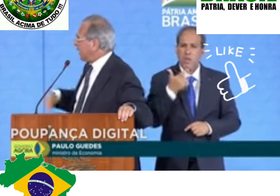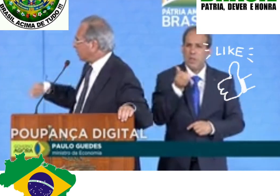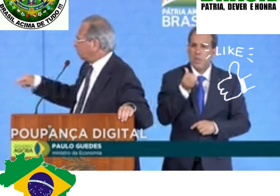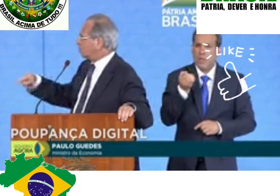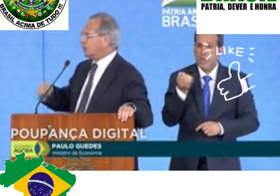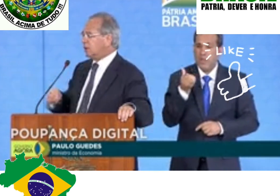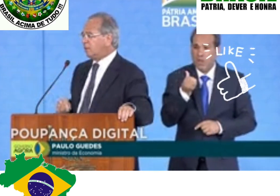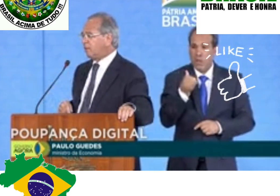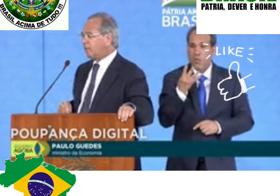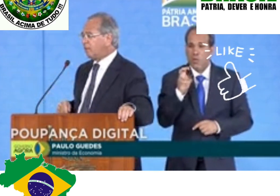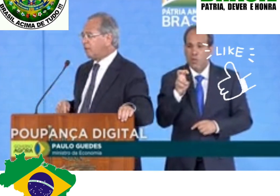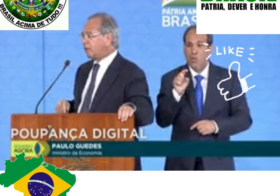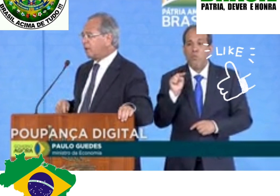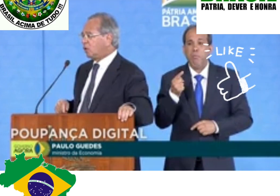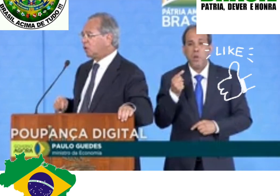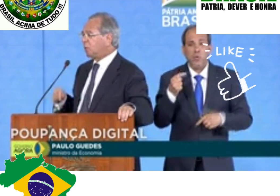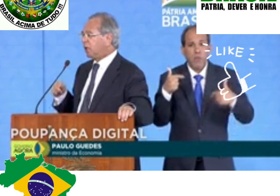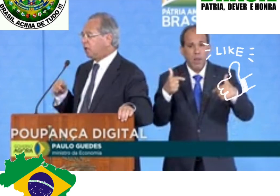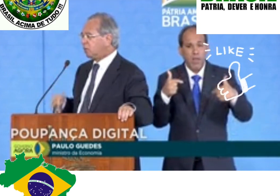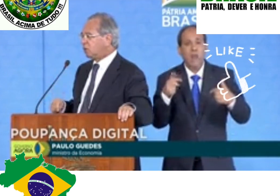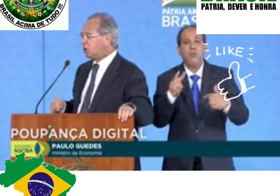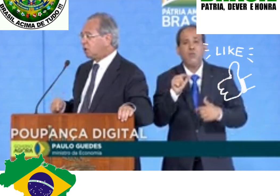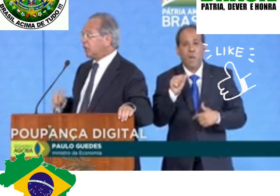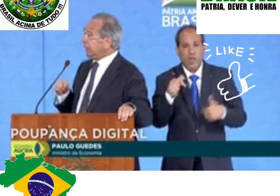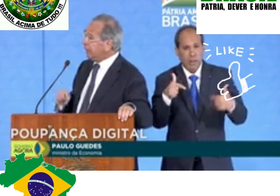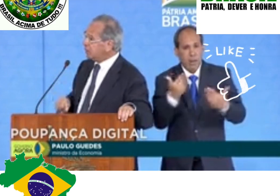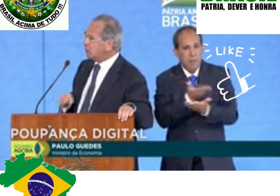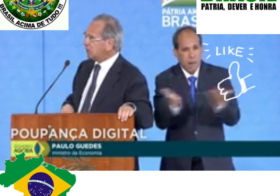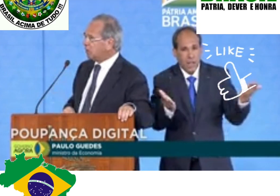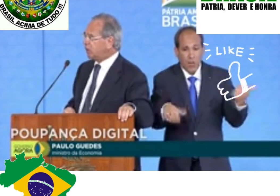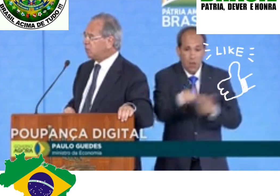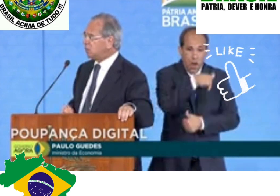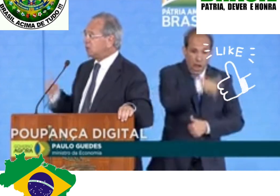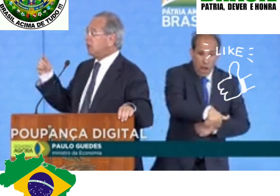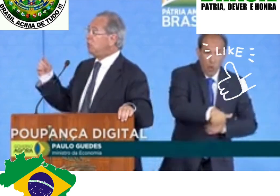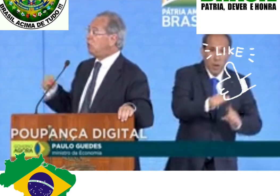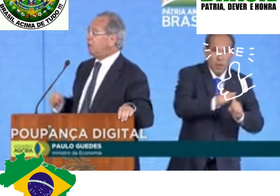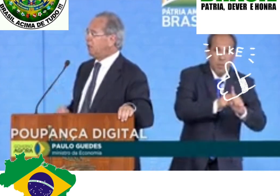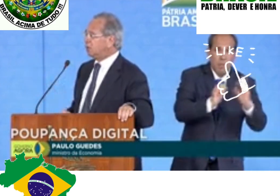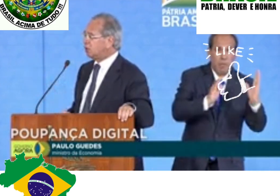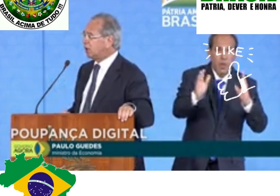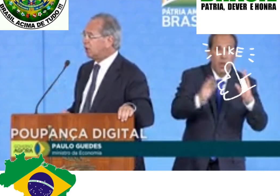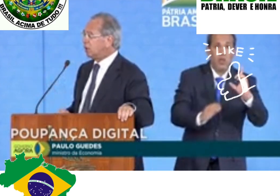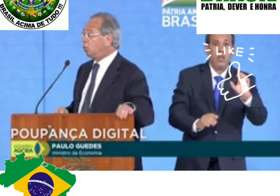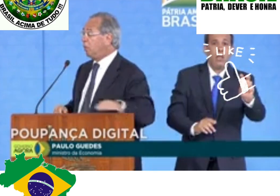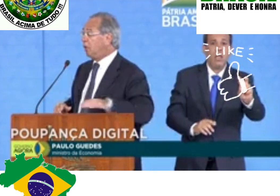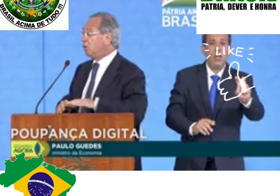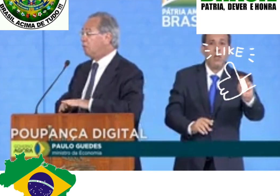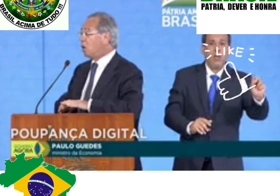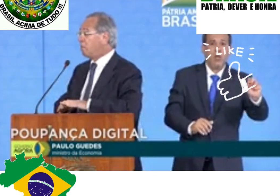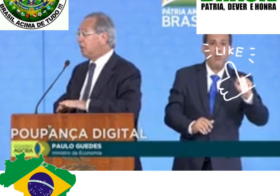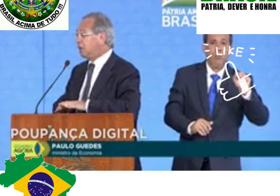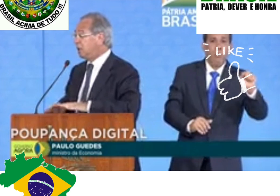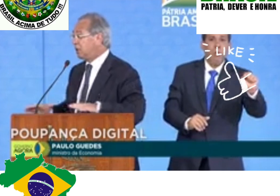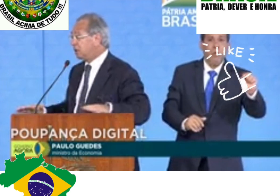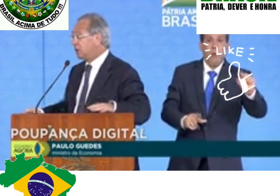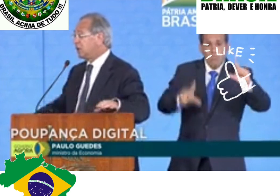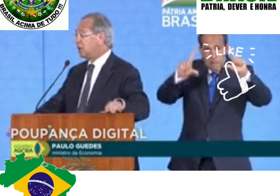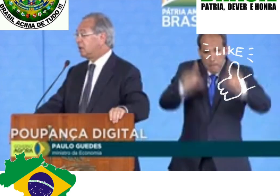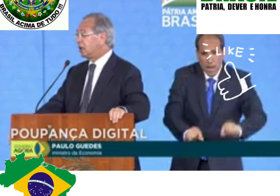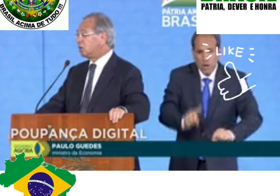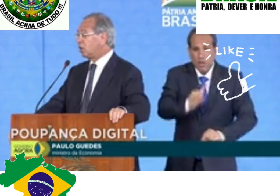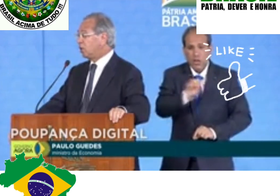Pois bem, a essa altura, nós perdemos 550 mil, 100 mil a menos, no meio da maior